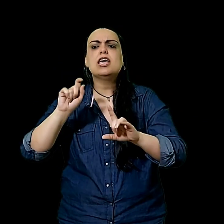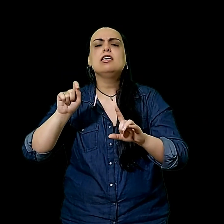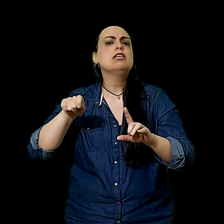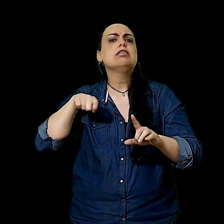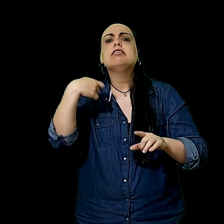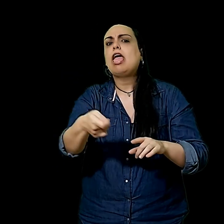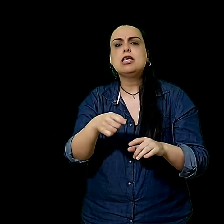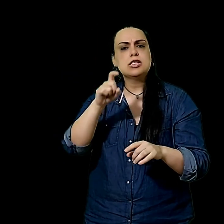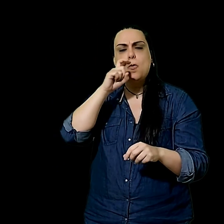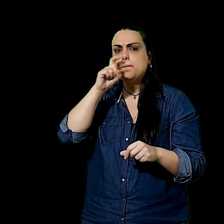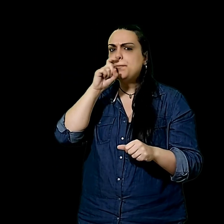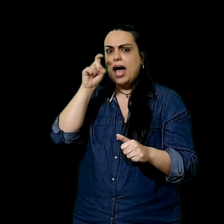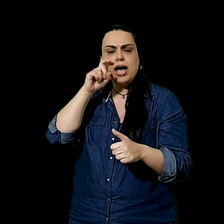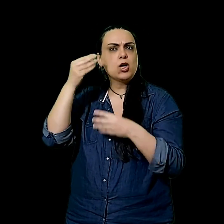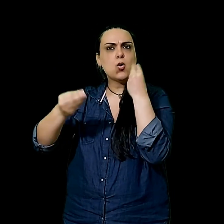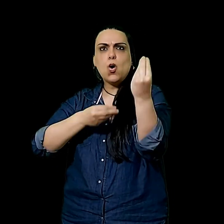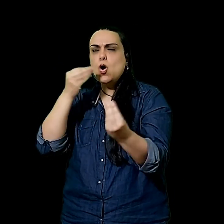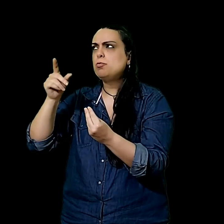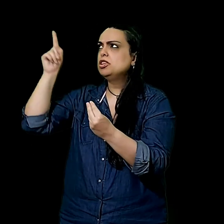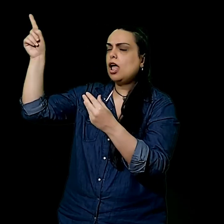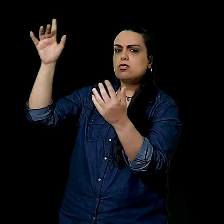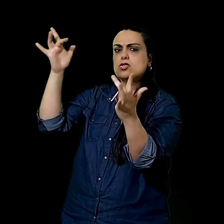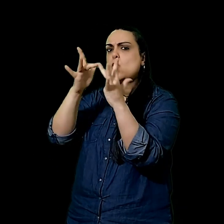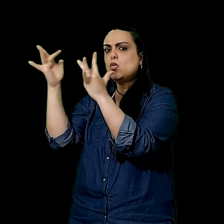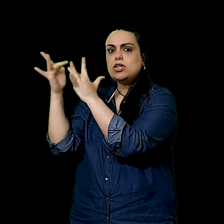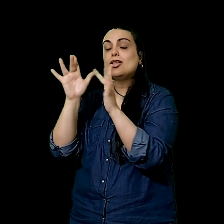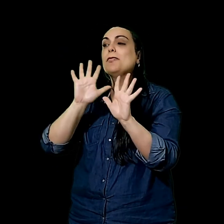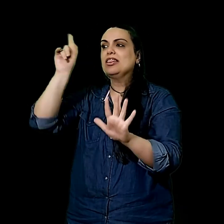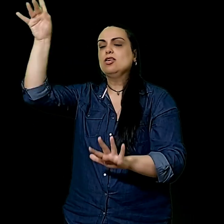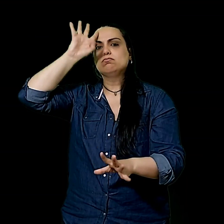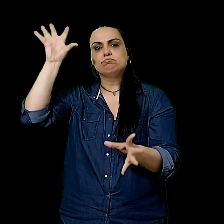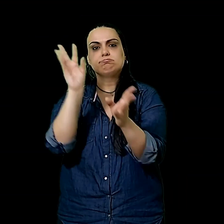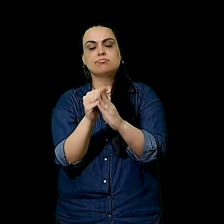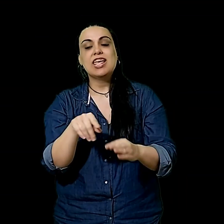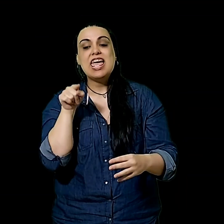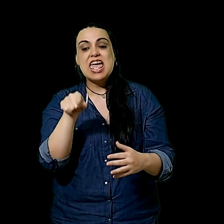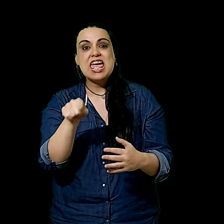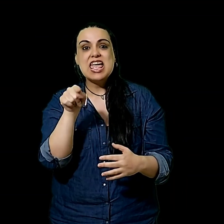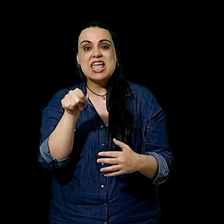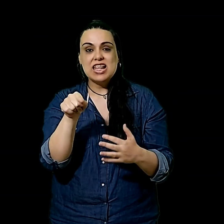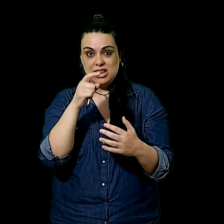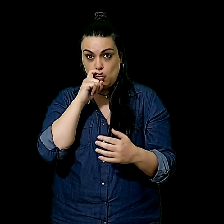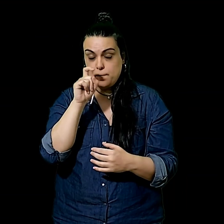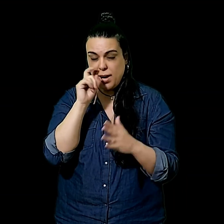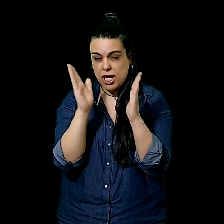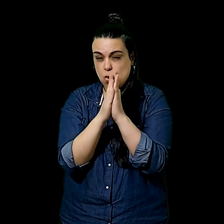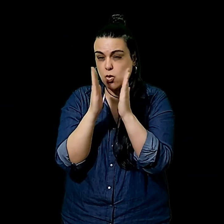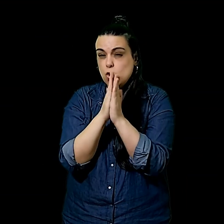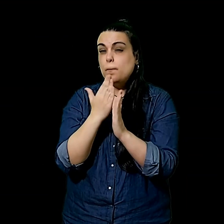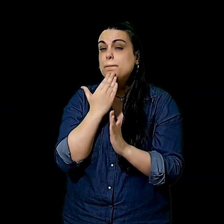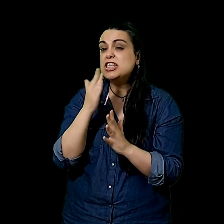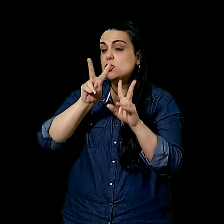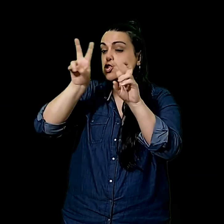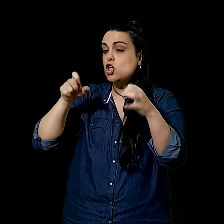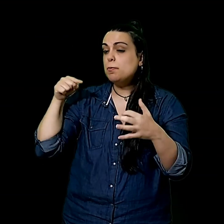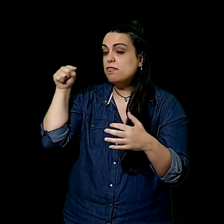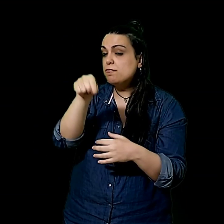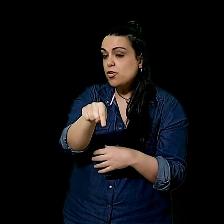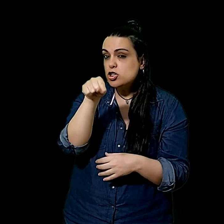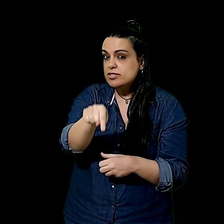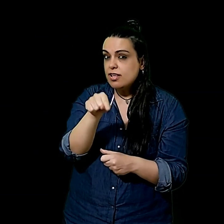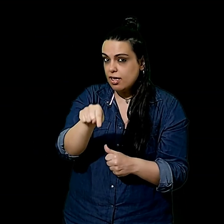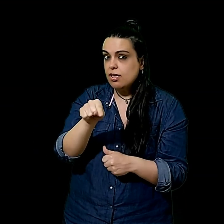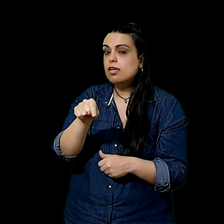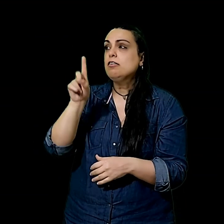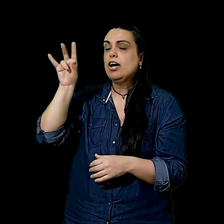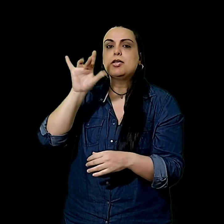conhecia o seu pai. Aleluia. E em cima daquilo que ele pediu a Deus, Deus ouviu a oração dele sobre algo que ele falou com você. Aleluia. E aí ela do